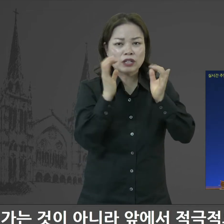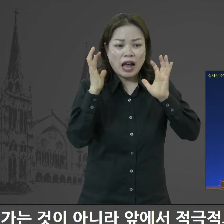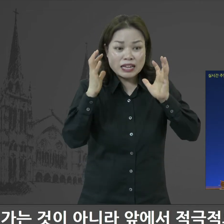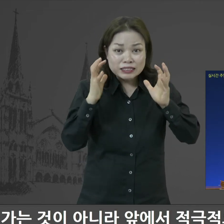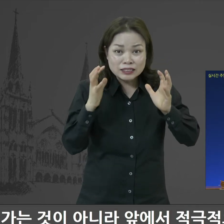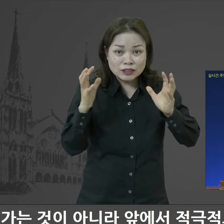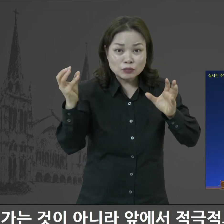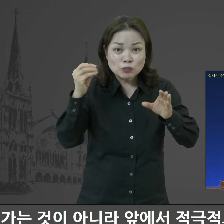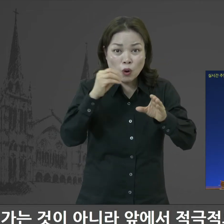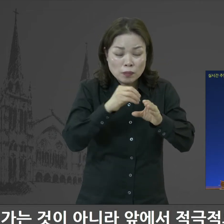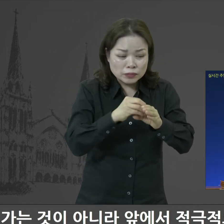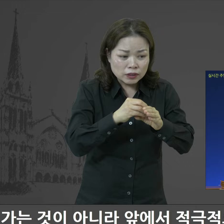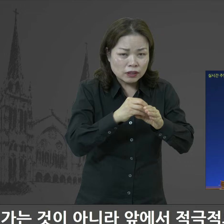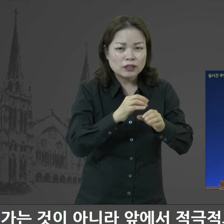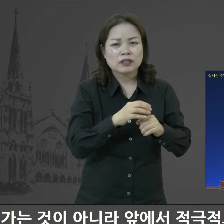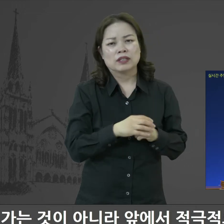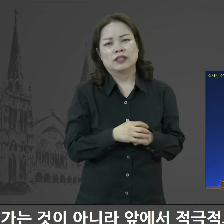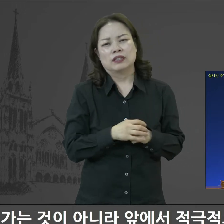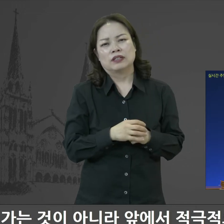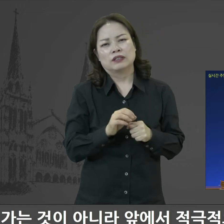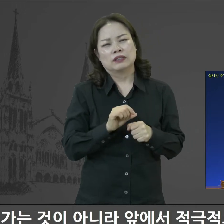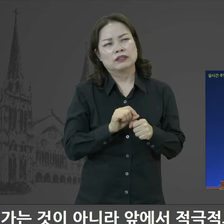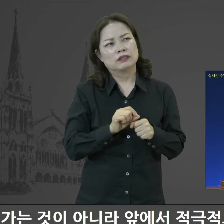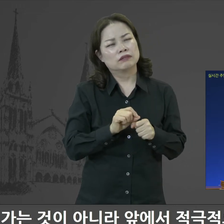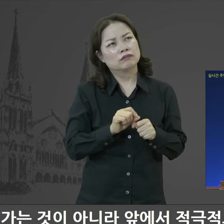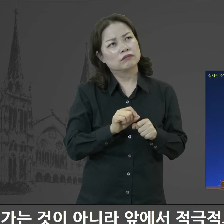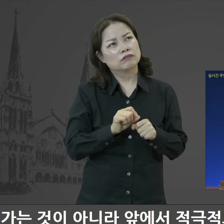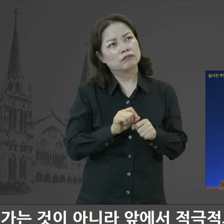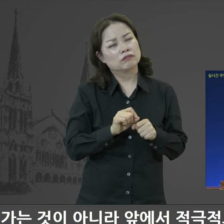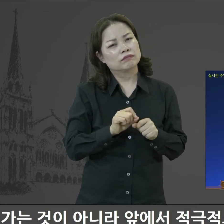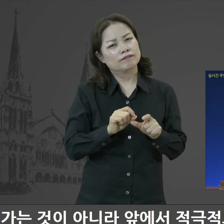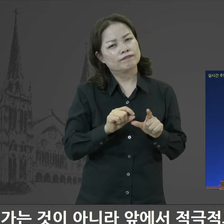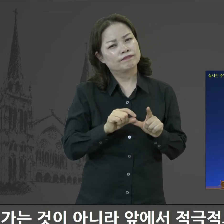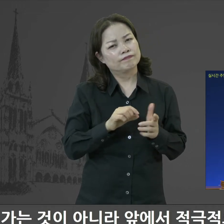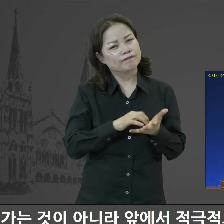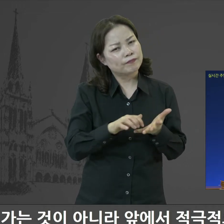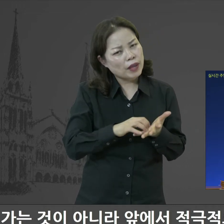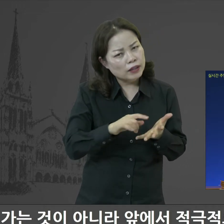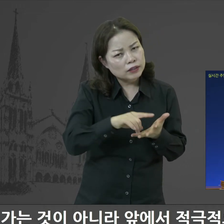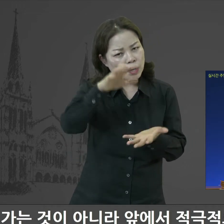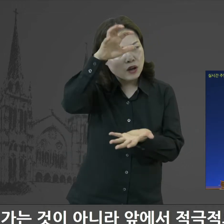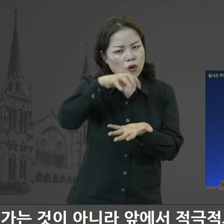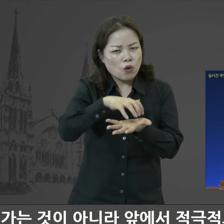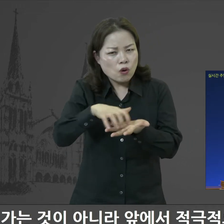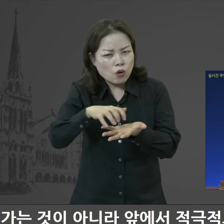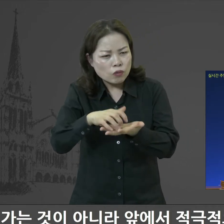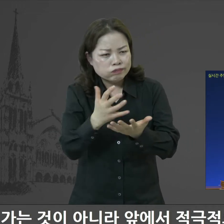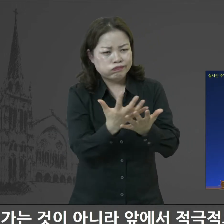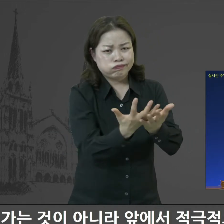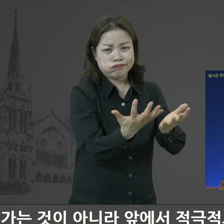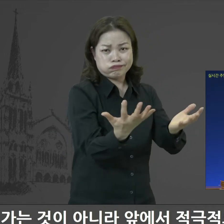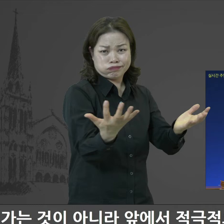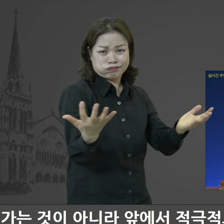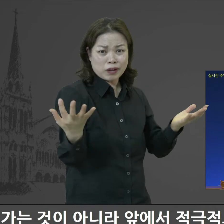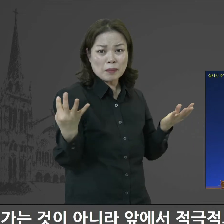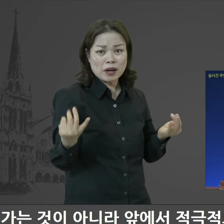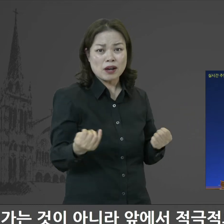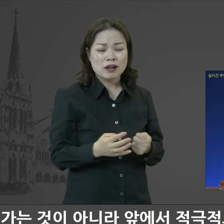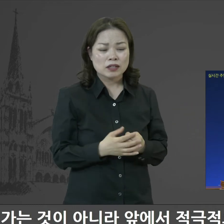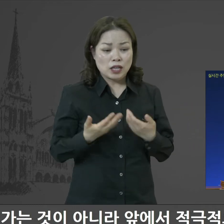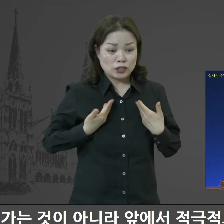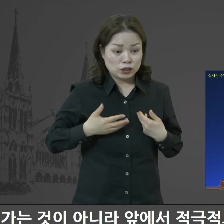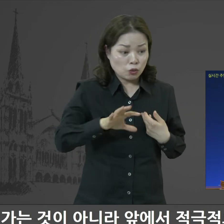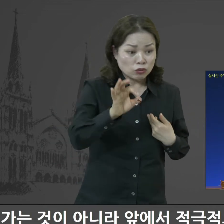어린아이들, 그 다음에 이것저것 합치면 대략 엄청난 그 무리였습니다. 근데 그 사람들이 쉴 곳을